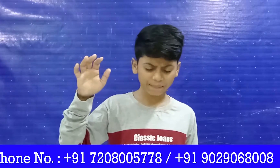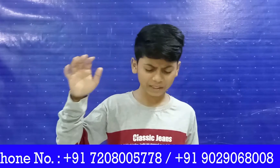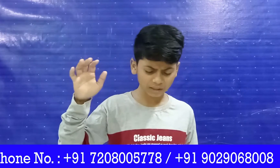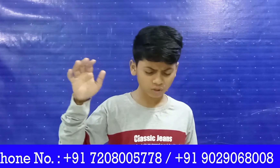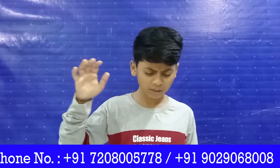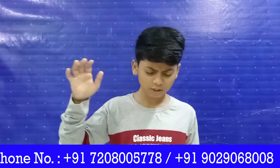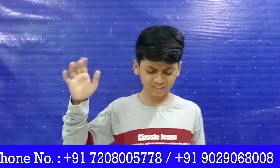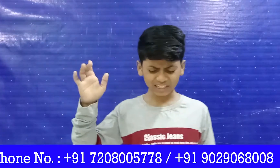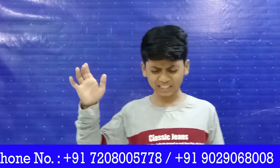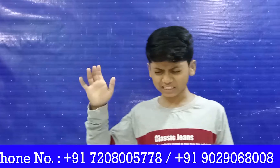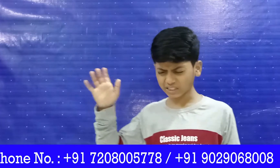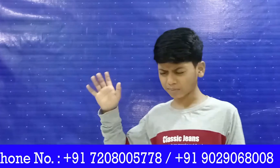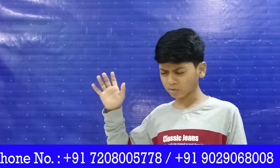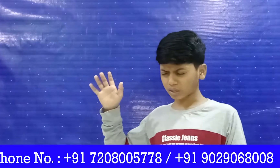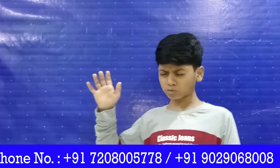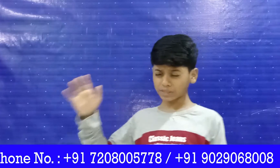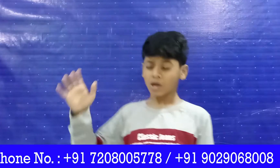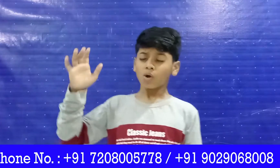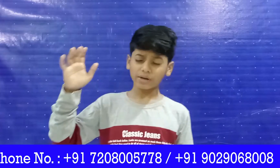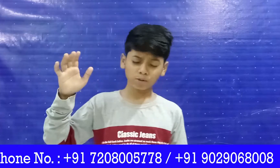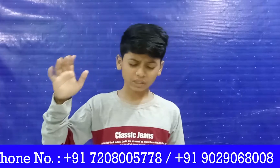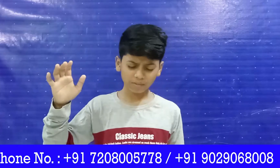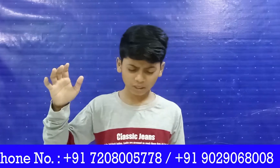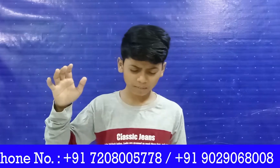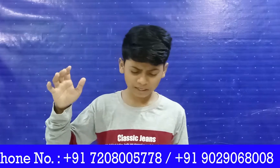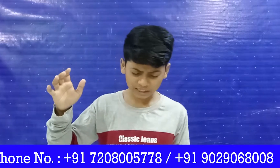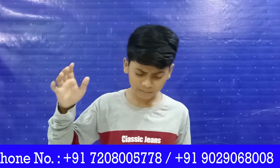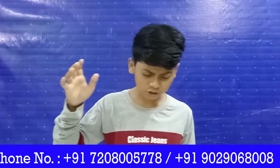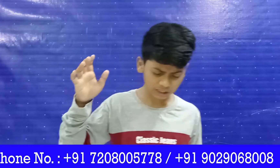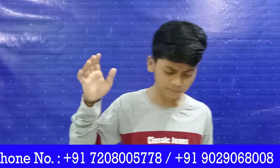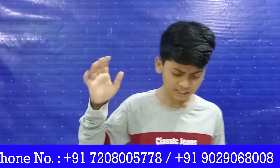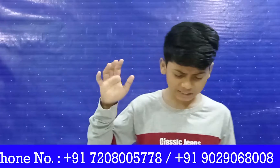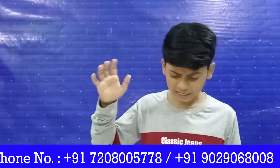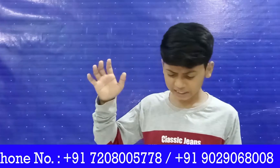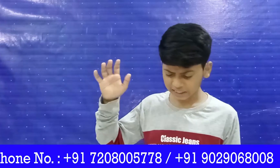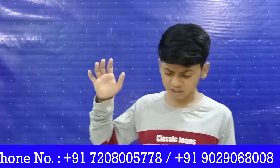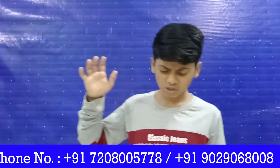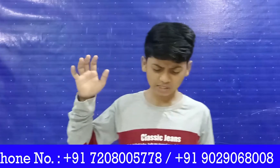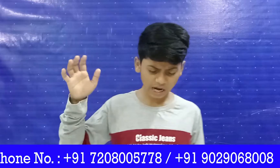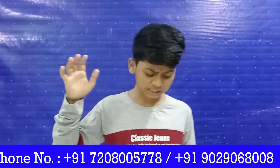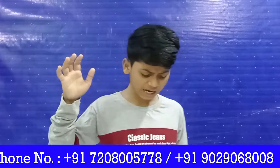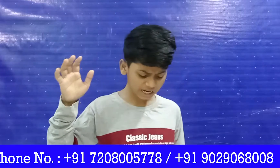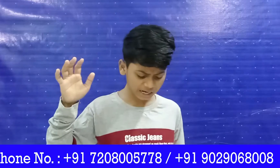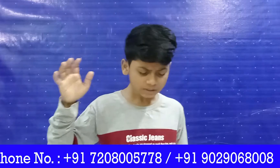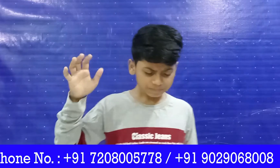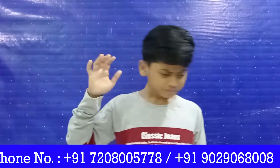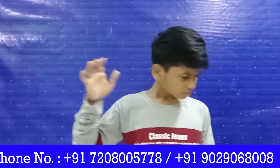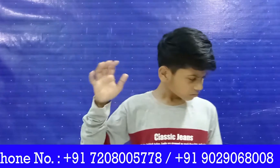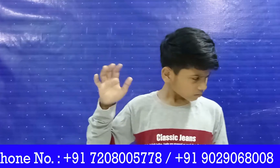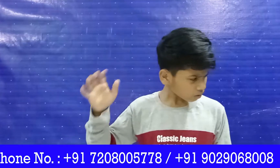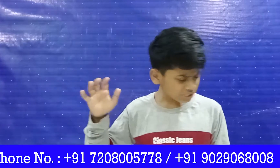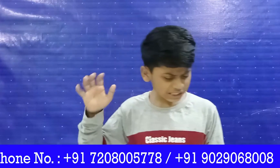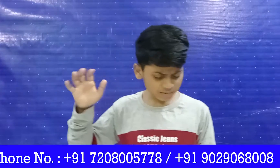হান্দ্রে লোস করা পান্ডাল গুন্ডাল বাচ্চান দলি কদিন তরিবা কোন দ্বারা বুসে ওরে বোস করে বটা কাবাল রাটে কবো শকারা বাড়ি আন্দ্রে এলাকা রি হান্দ্রে লোস করা হান্দ্রে এলাকা